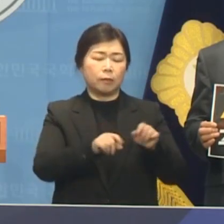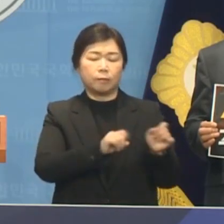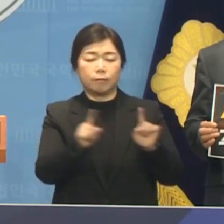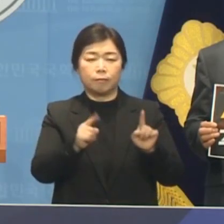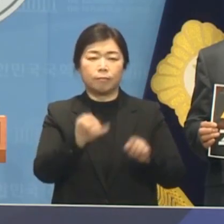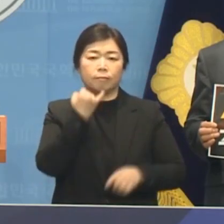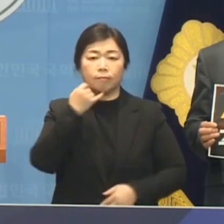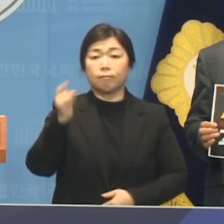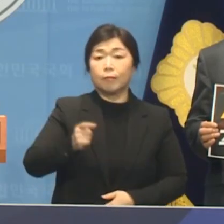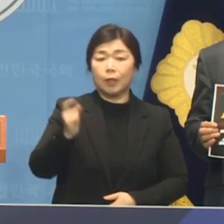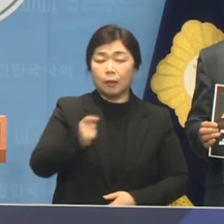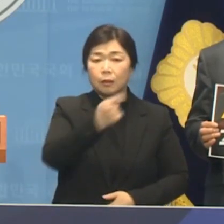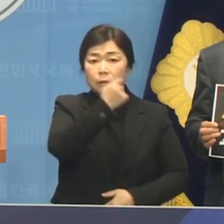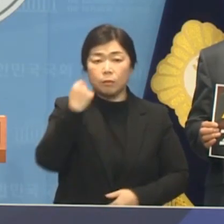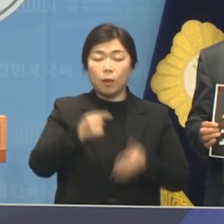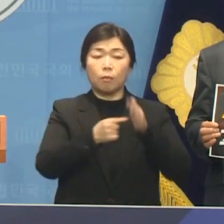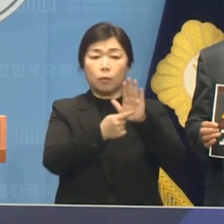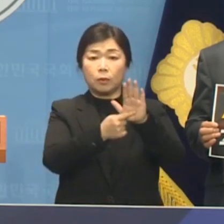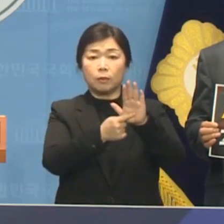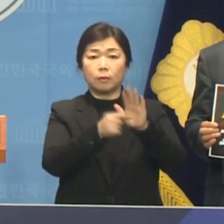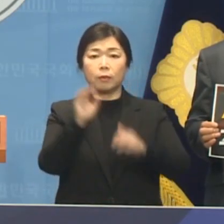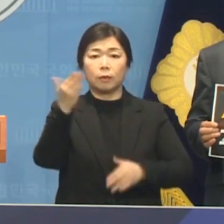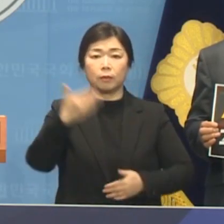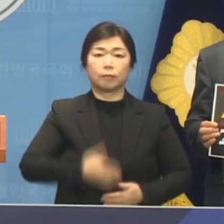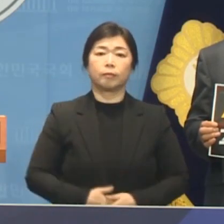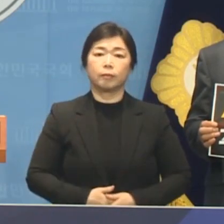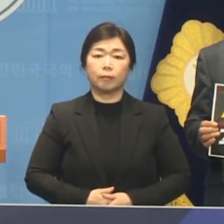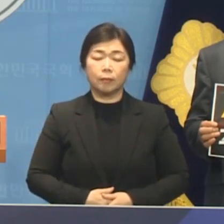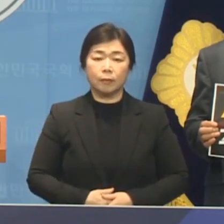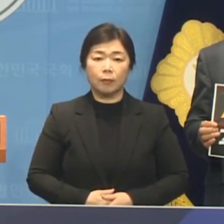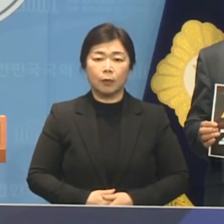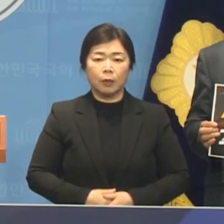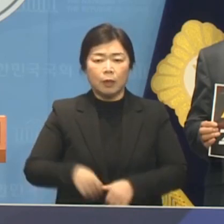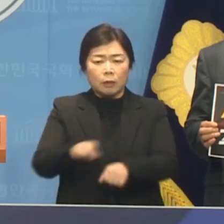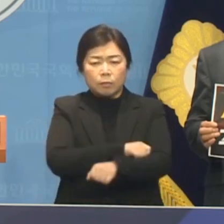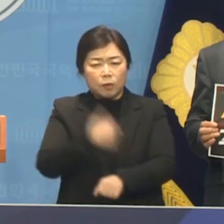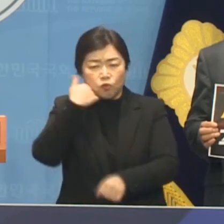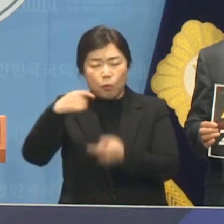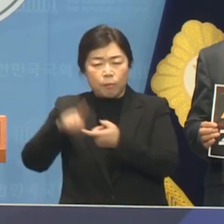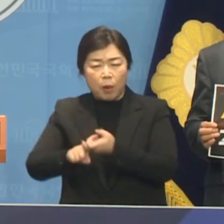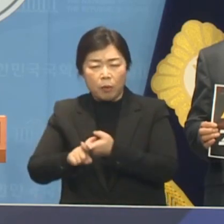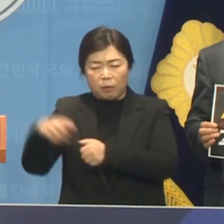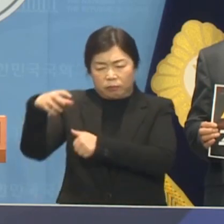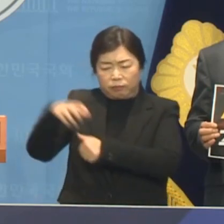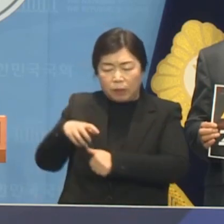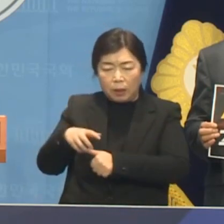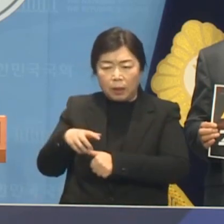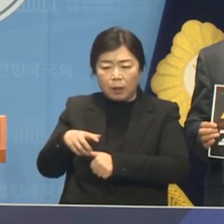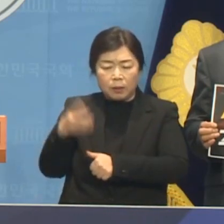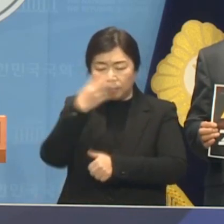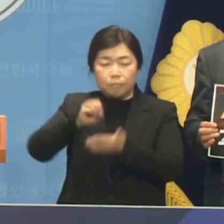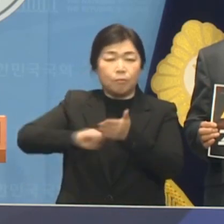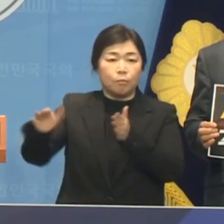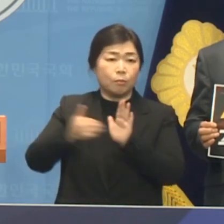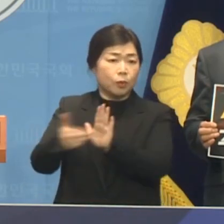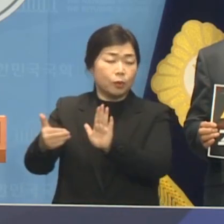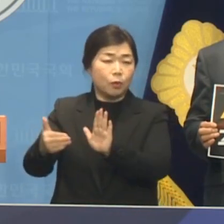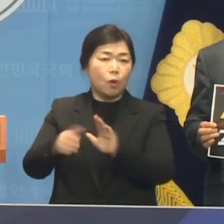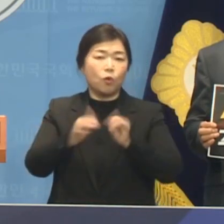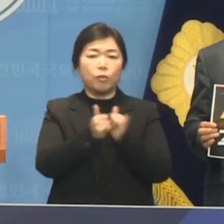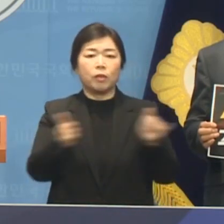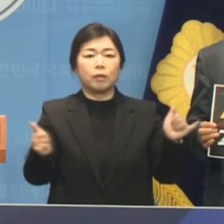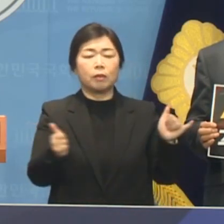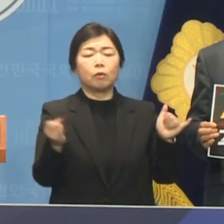앞에 증명하게 될 것입니다. 헌재가 특정 정치 세력의 압력에 굴복하지 않고 국민과